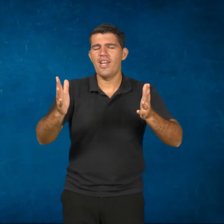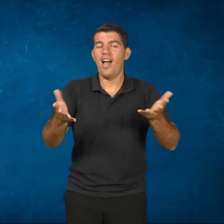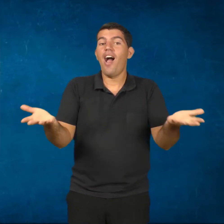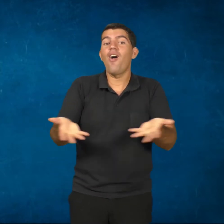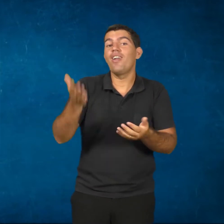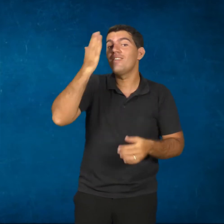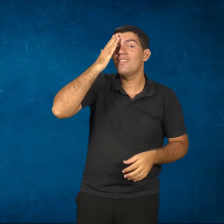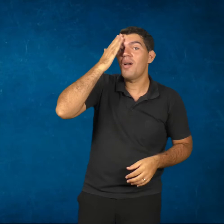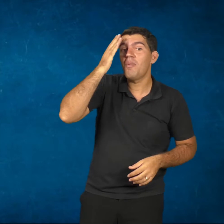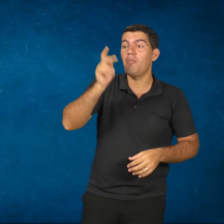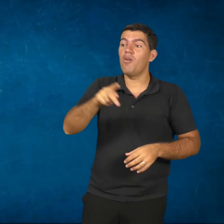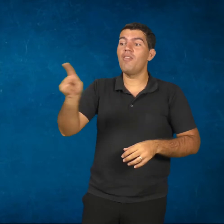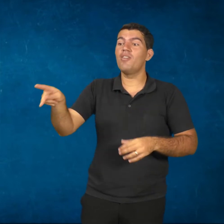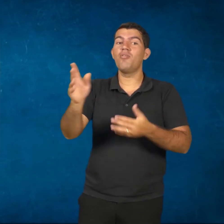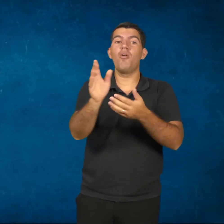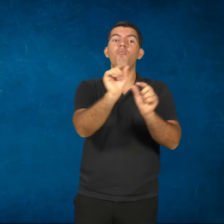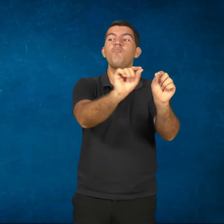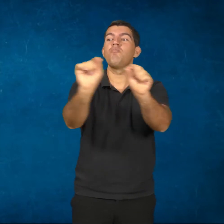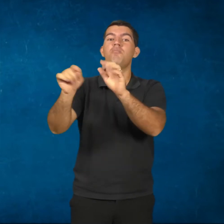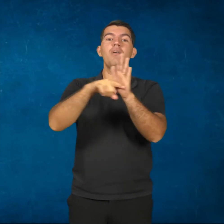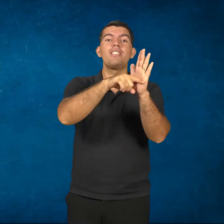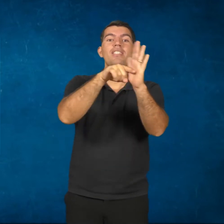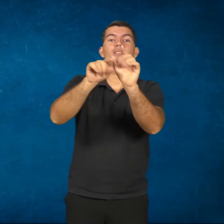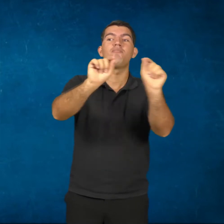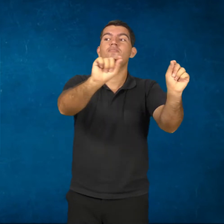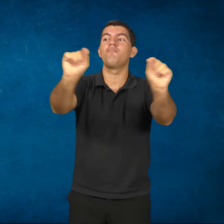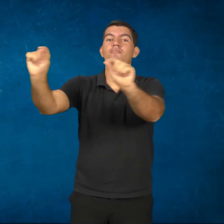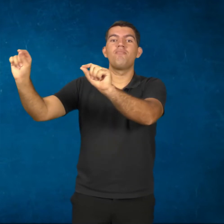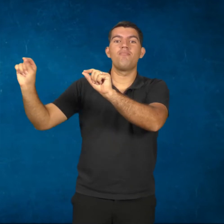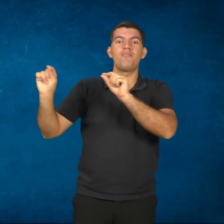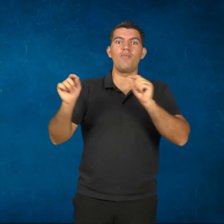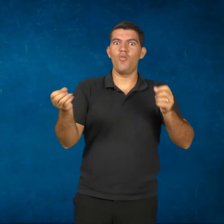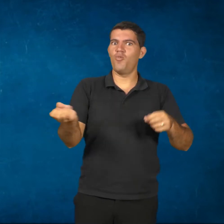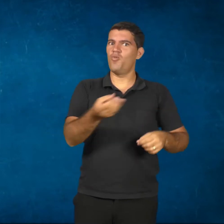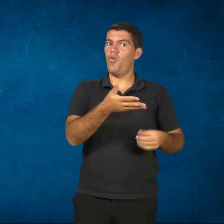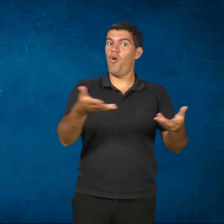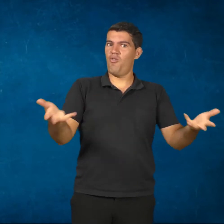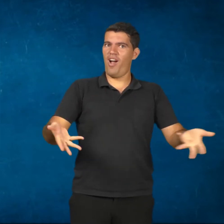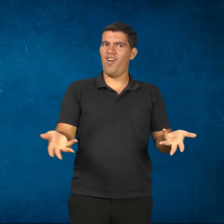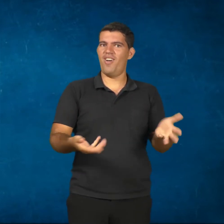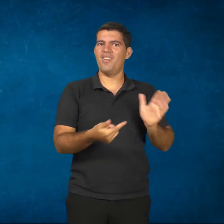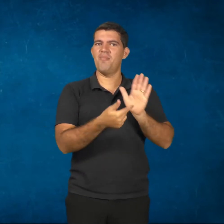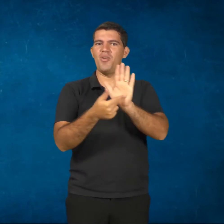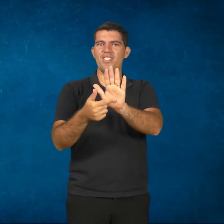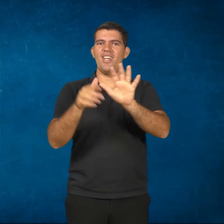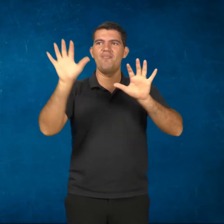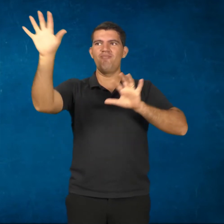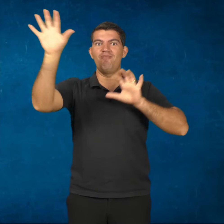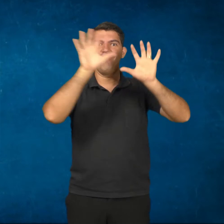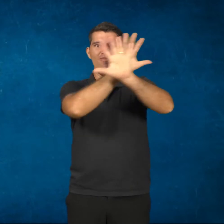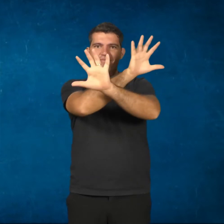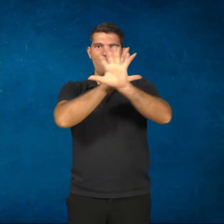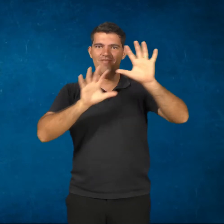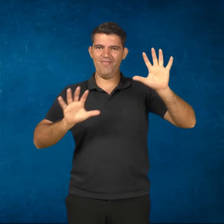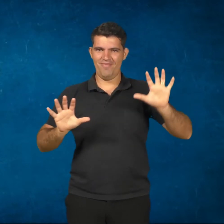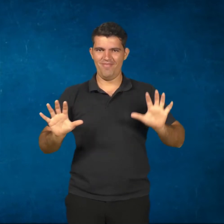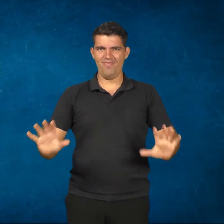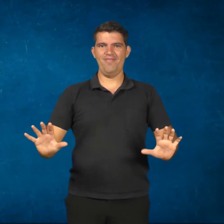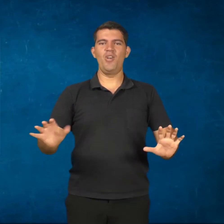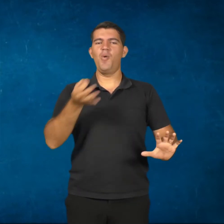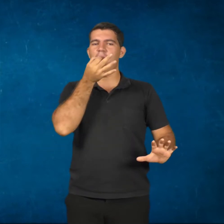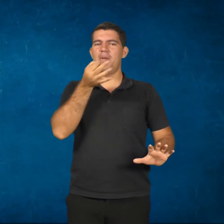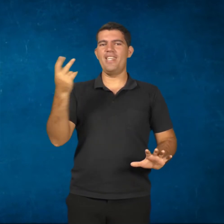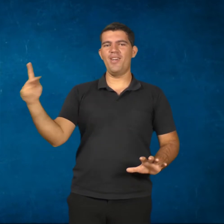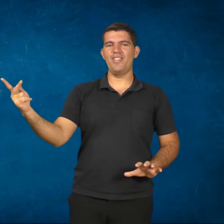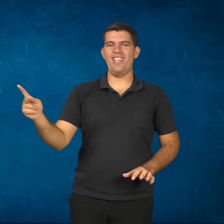qual é a opinião de professores e pesquisadores em mais um novo quadro do Salto, o Mosaico. Vamos ver.